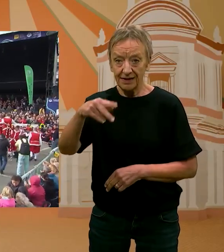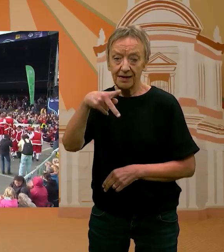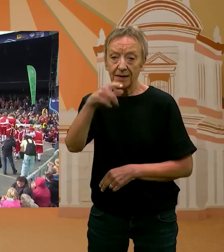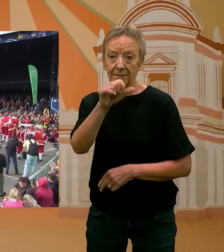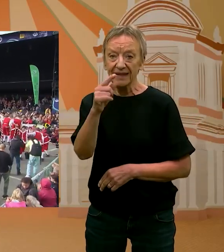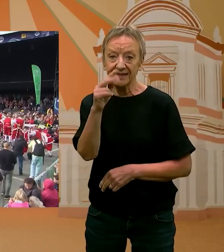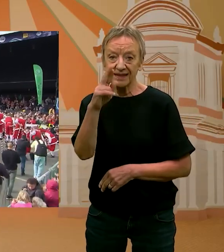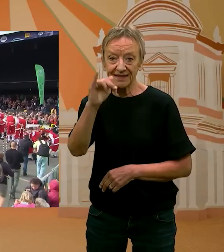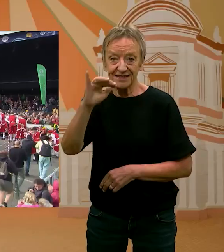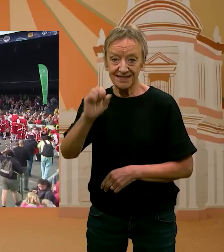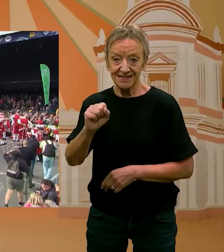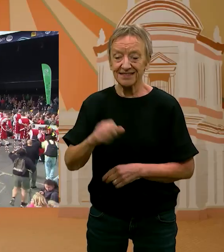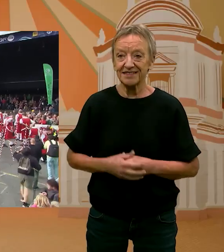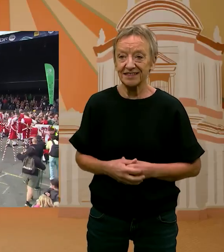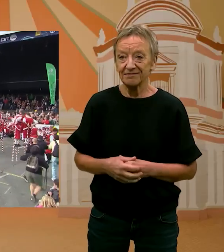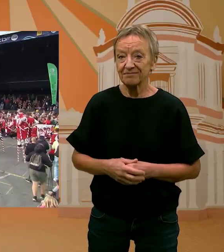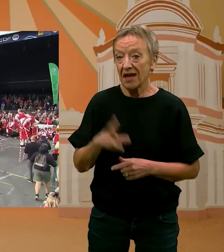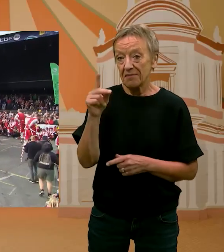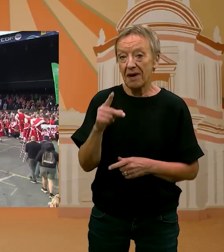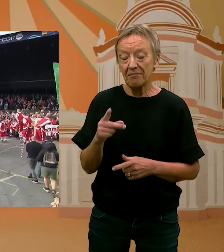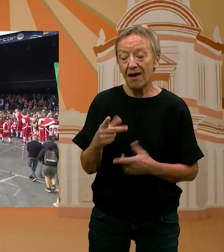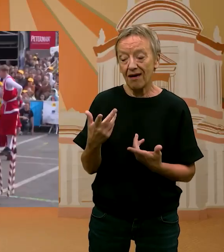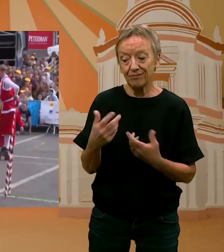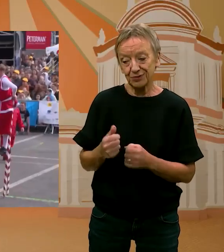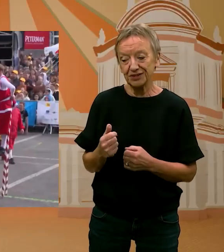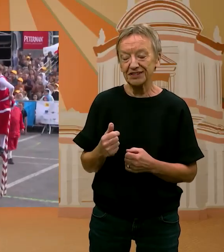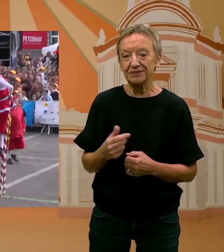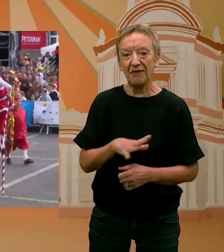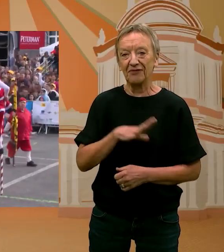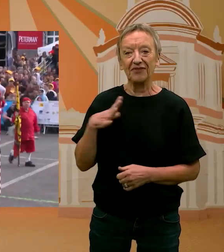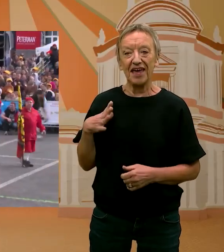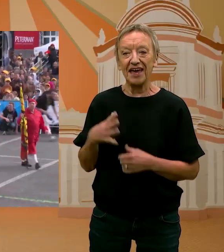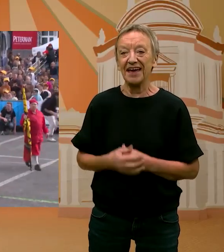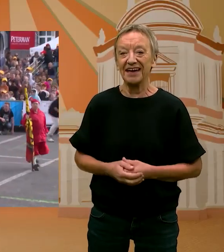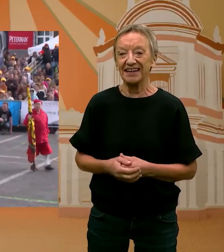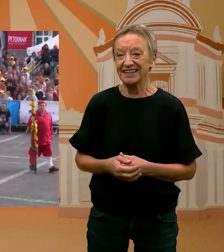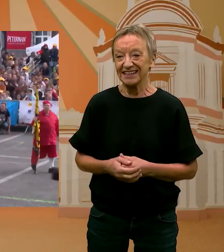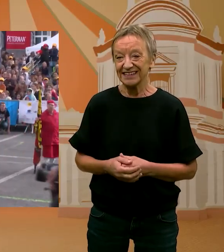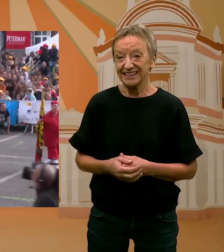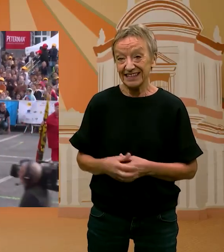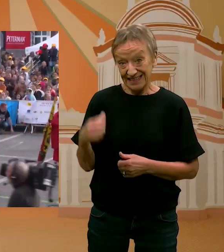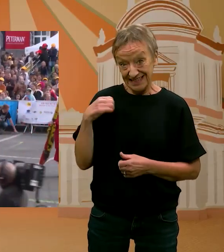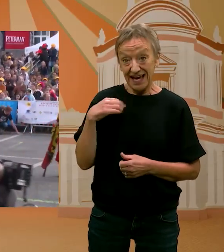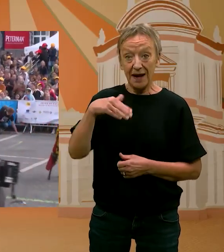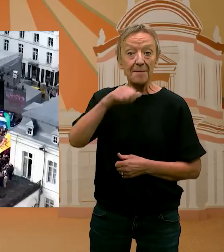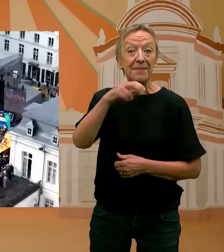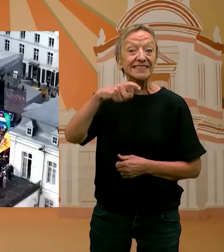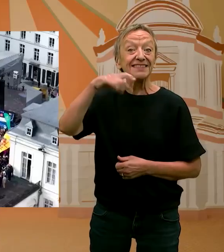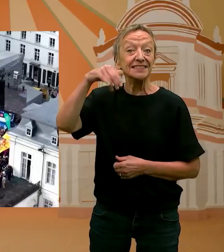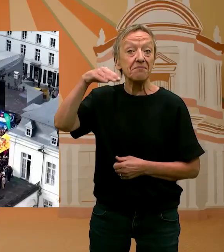sa progéniture puisque Romain ramène l'échasse d'argent à la maison et Maxime a ramené hier l'échasse de bois. Donc vraiment... Une histoire